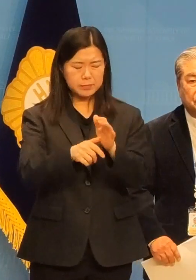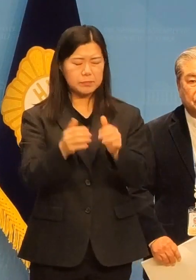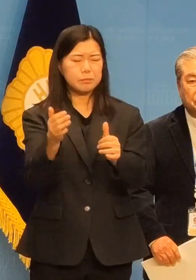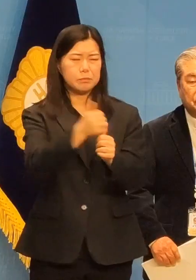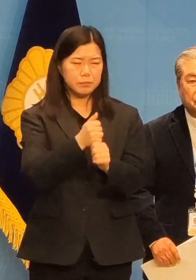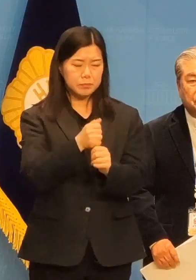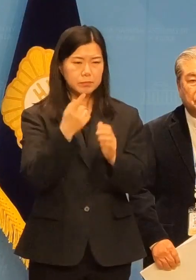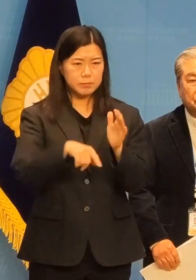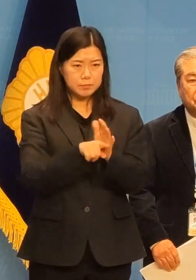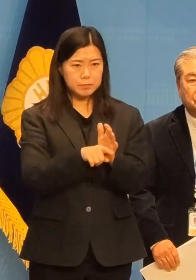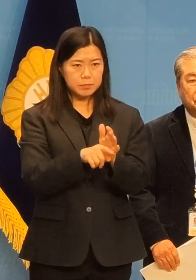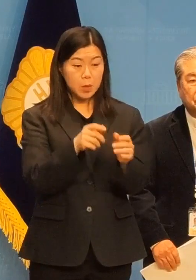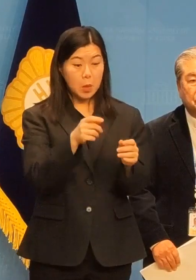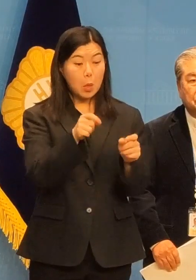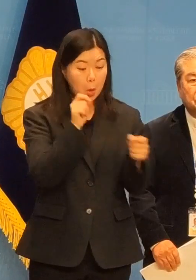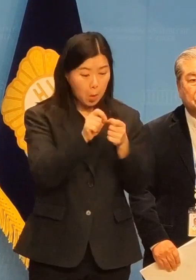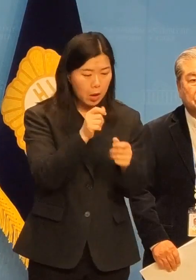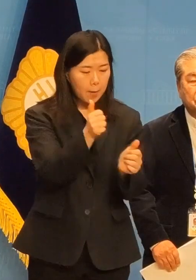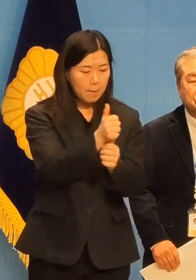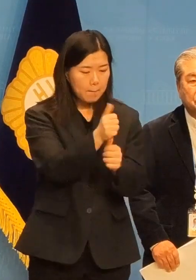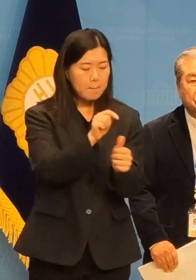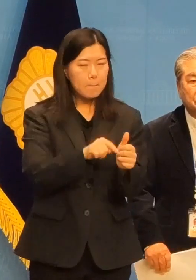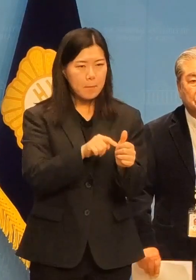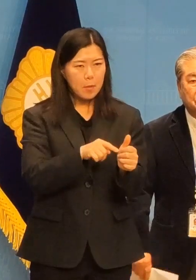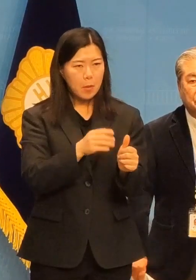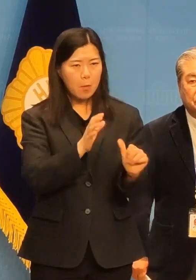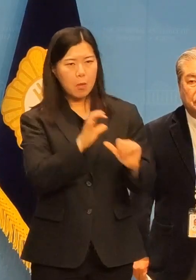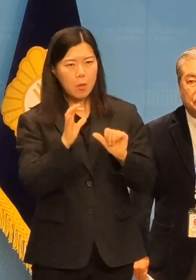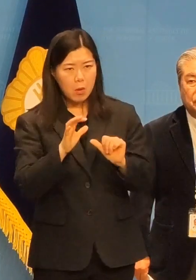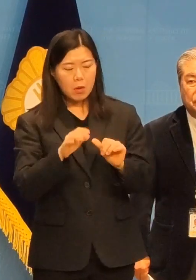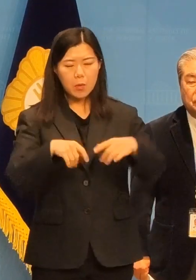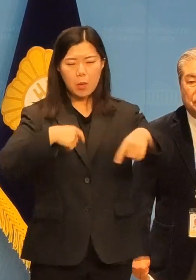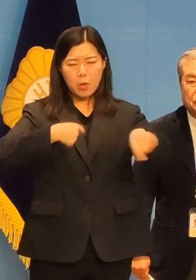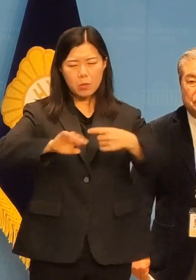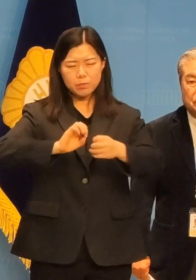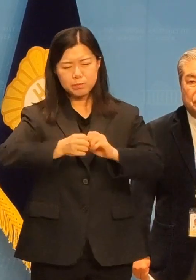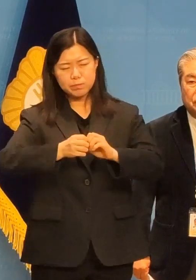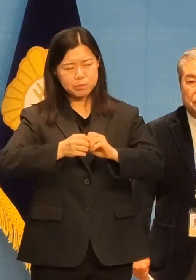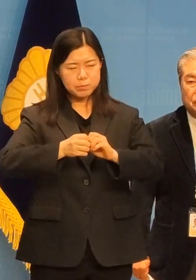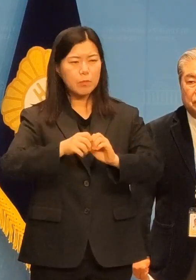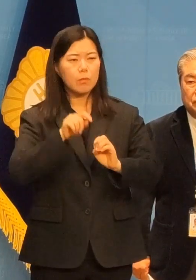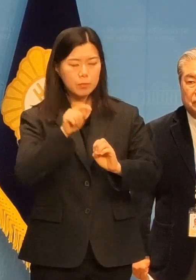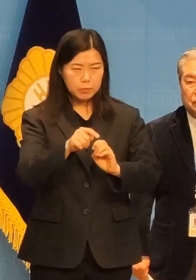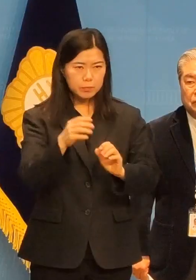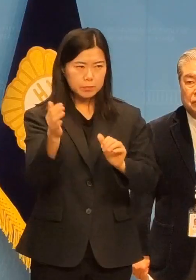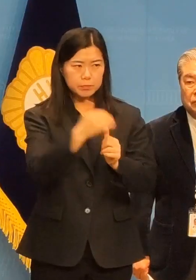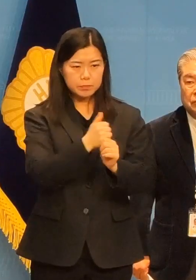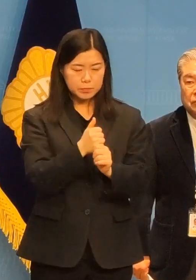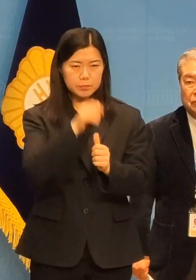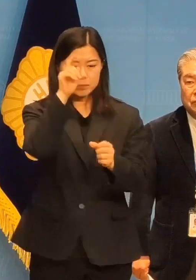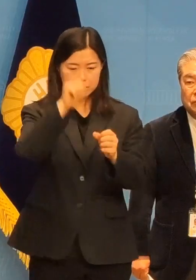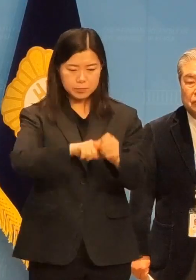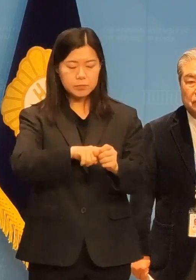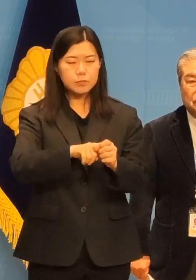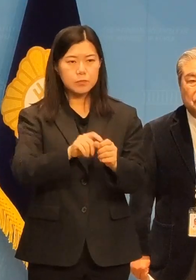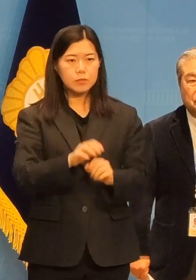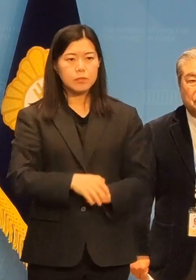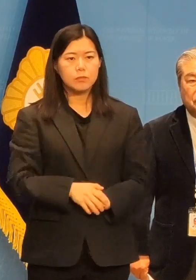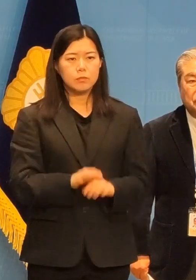지사를 통해서 이재명 지사를 정치적 공작의 산물로 삼기 위한 그런 정치